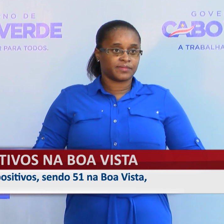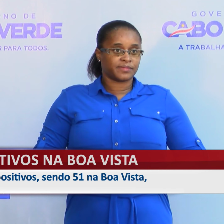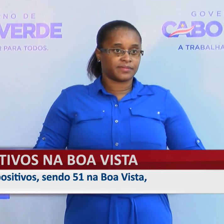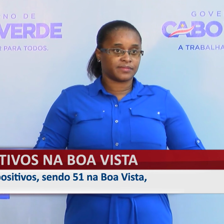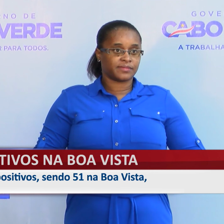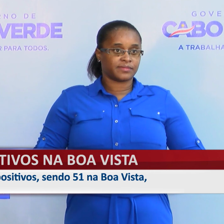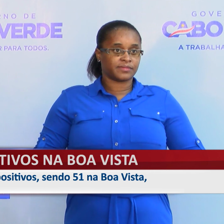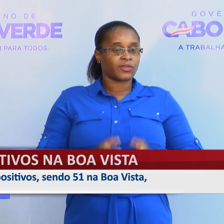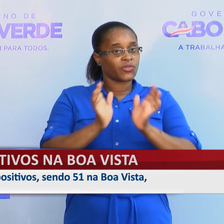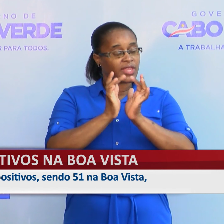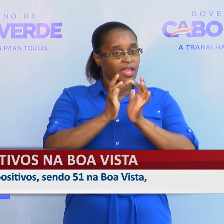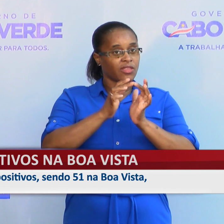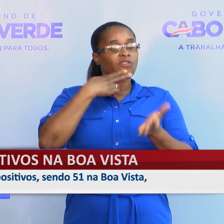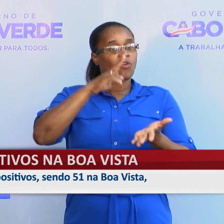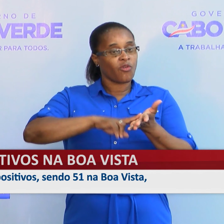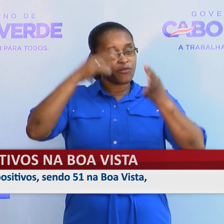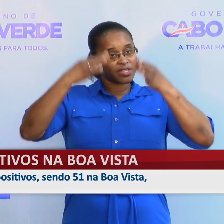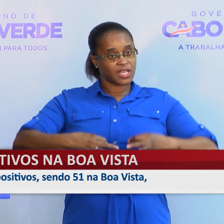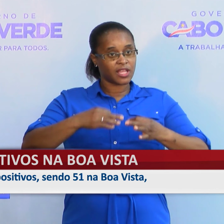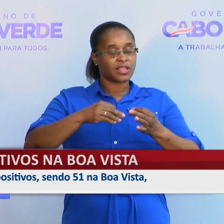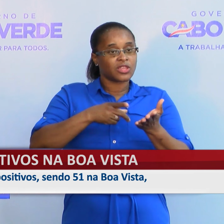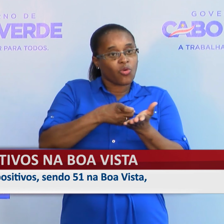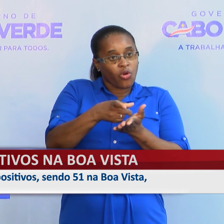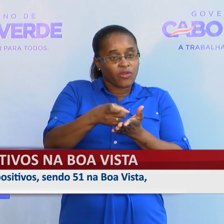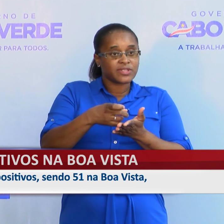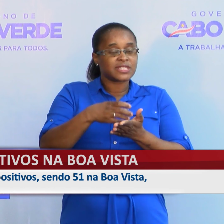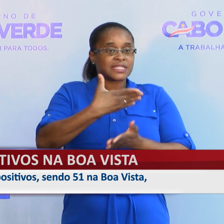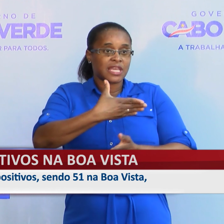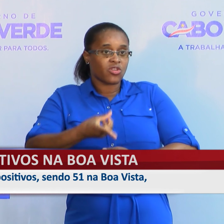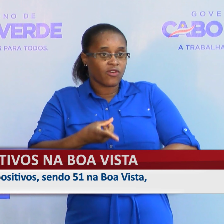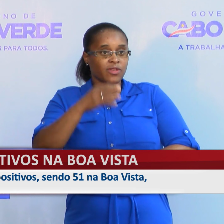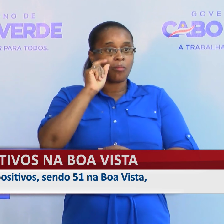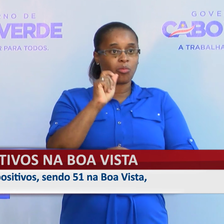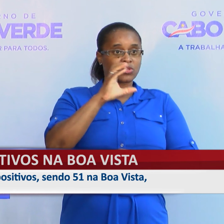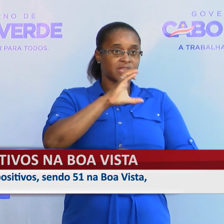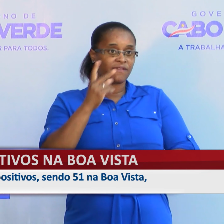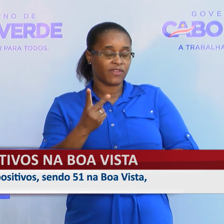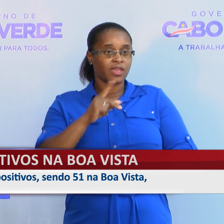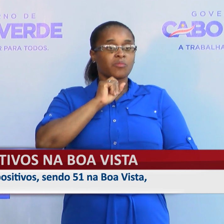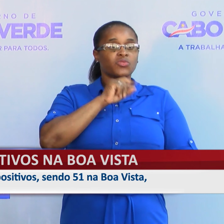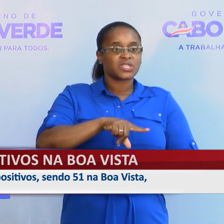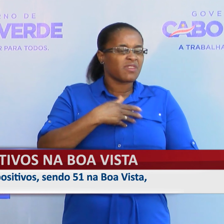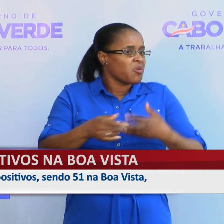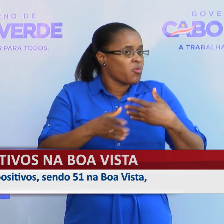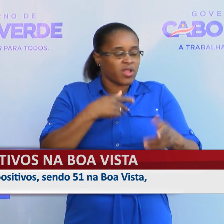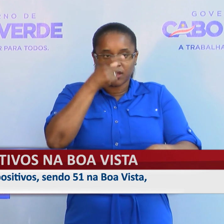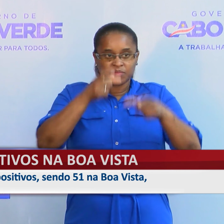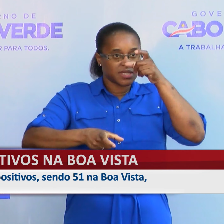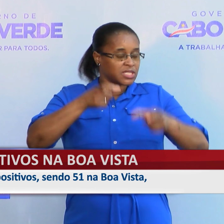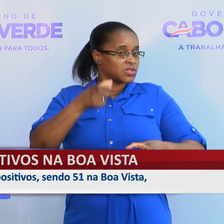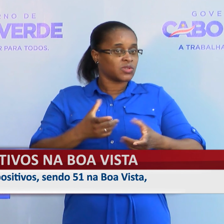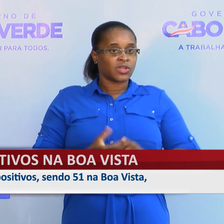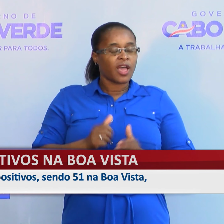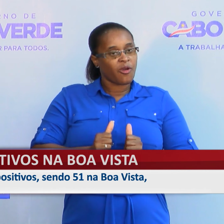do site oficial covid19.cv é possível qualquer cidadão consultar